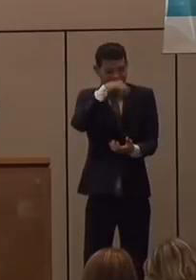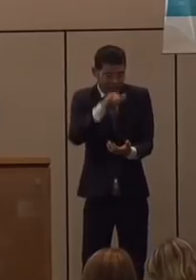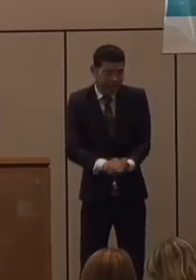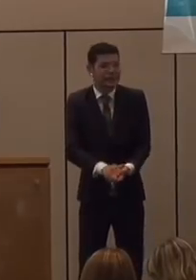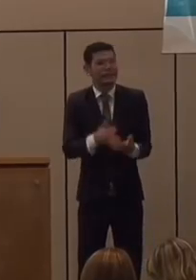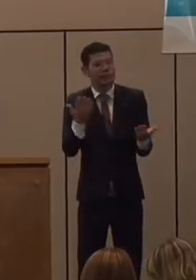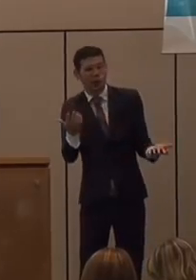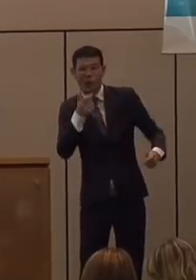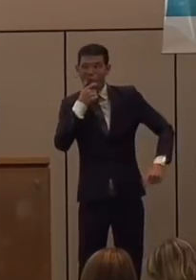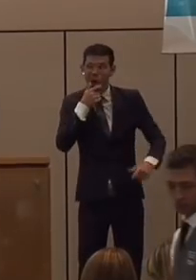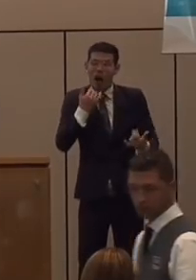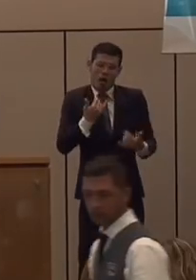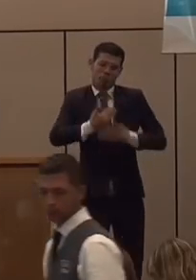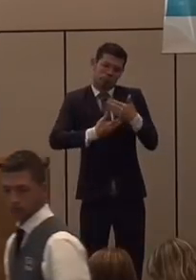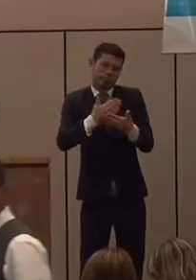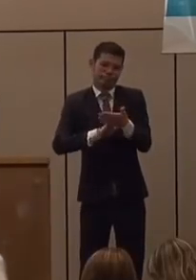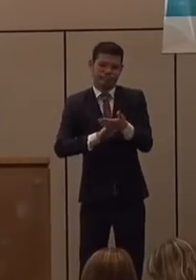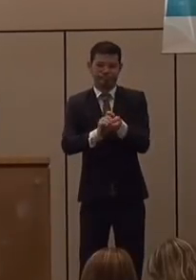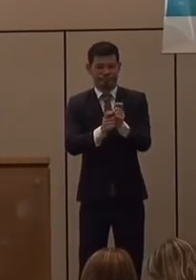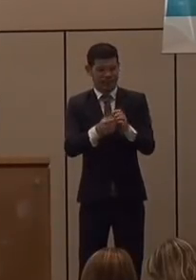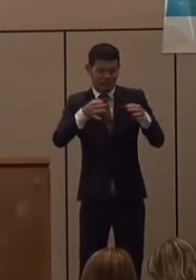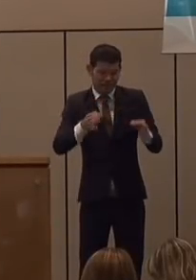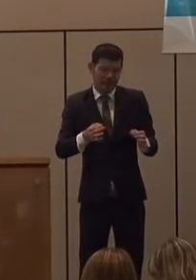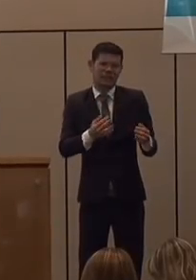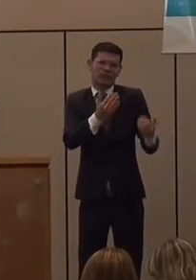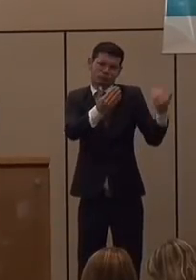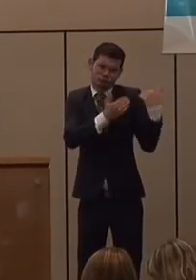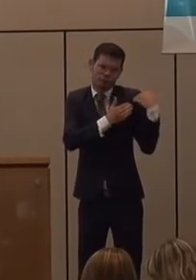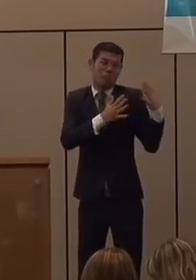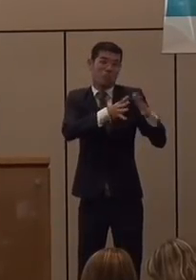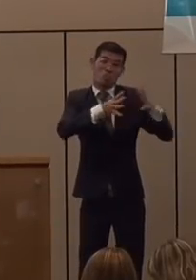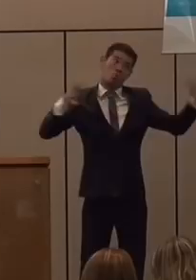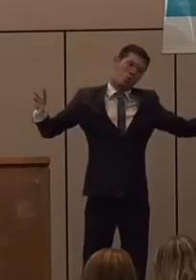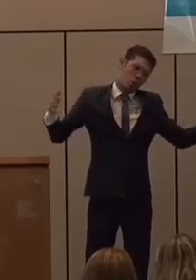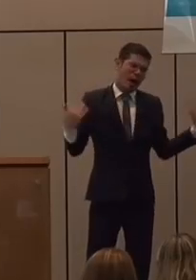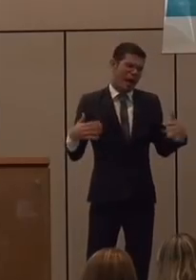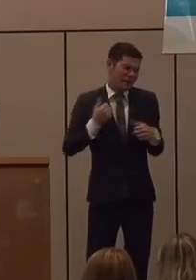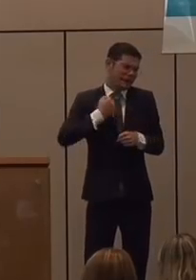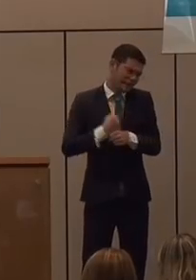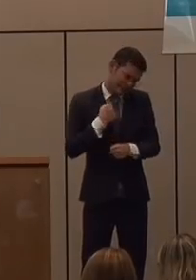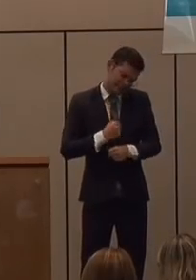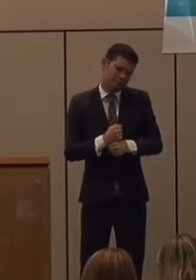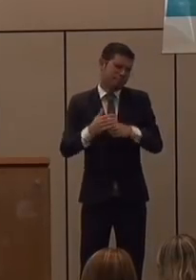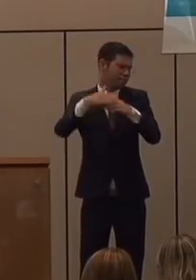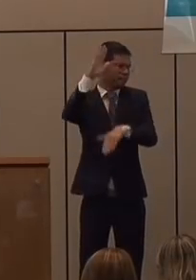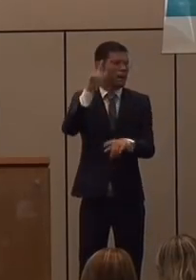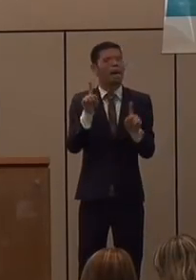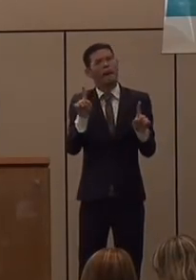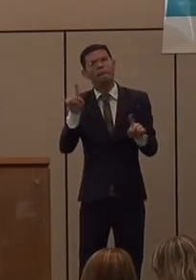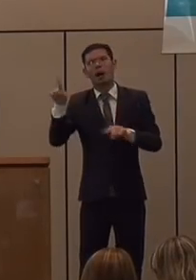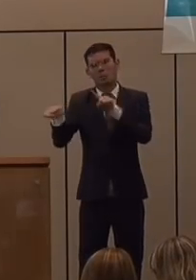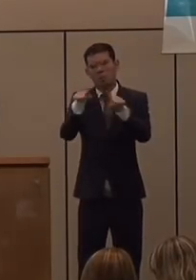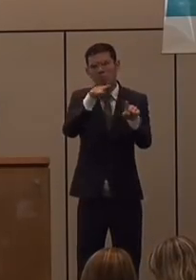como lo venimos abordando y la tarea es muy grande y hay mucho más por hacer sin lugar a duda pero con algunos